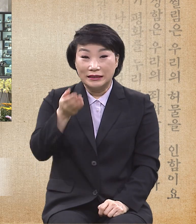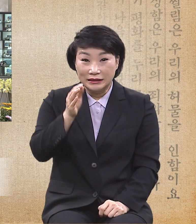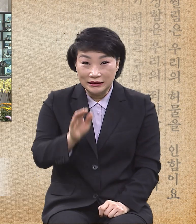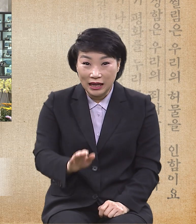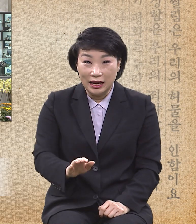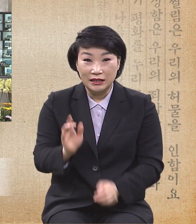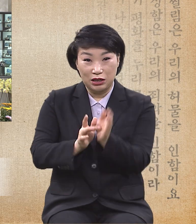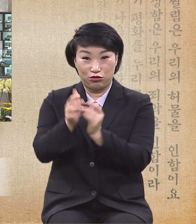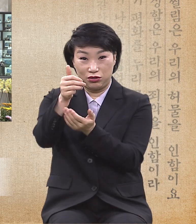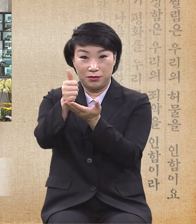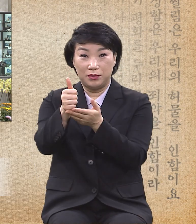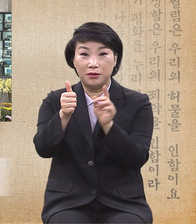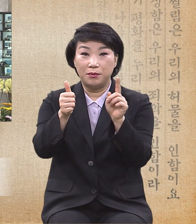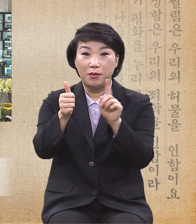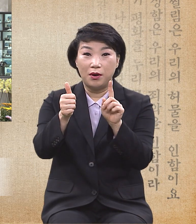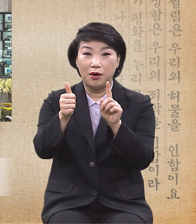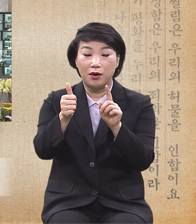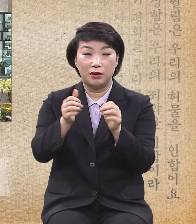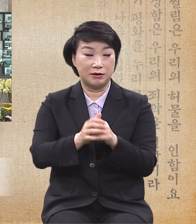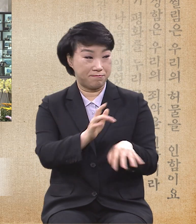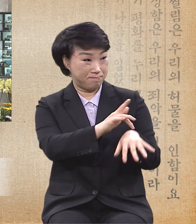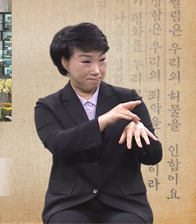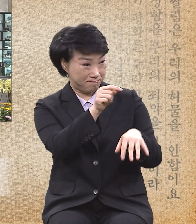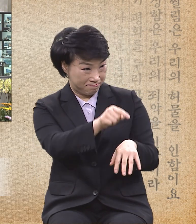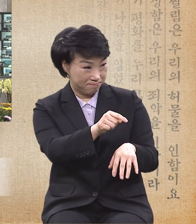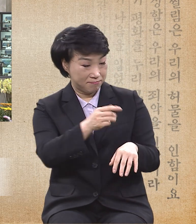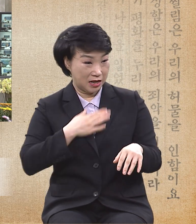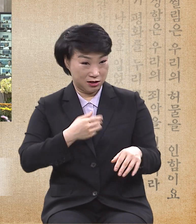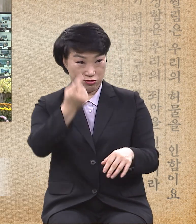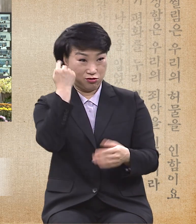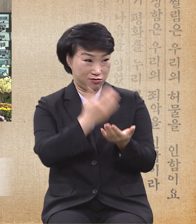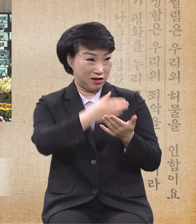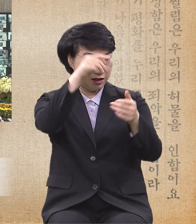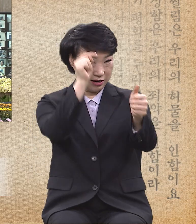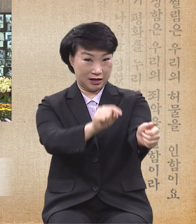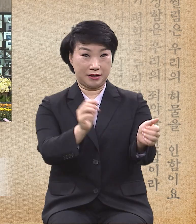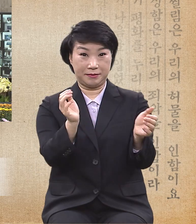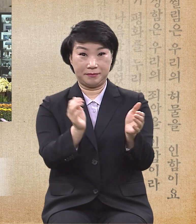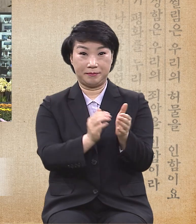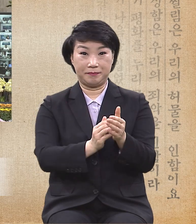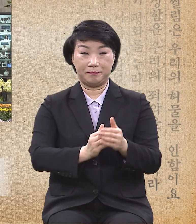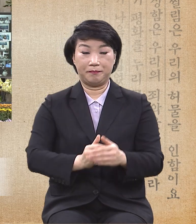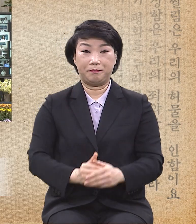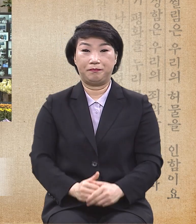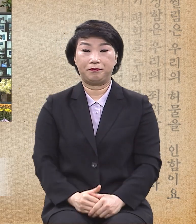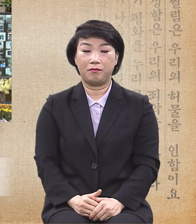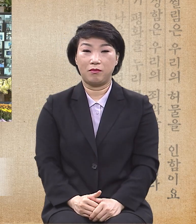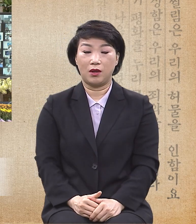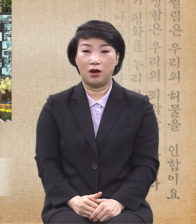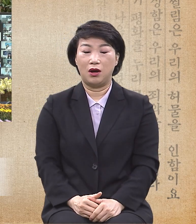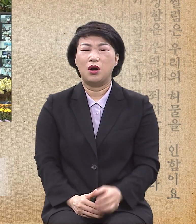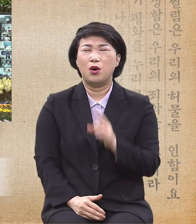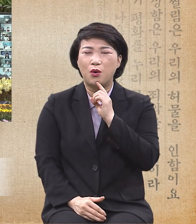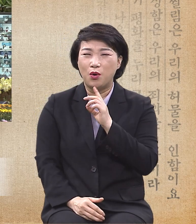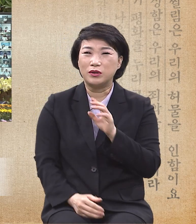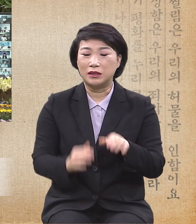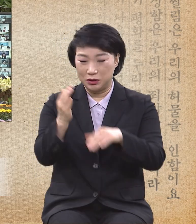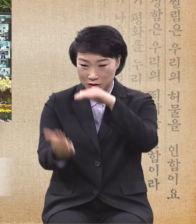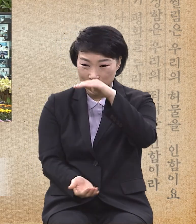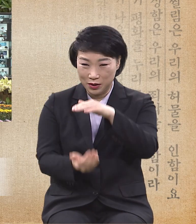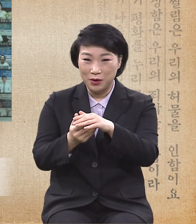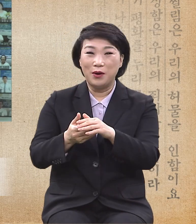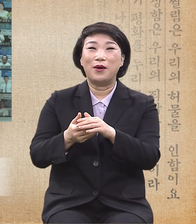그러나 예수님은 사단아 너는 내 뒤로 물러가라. 오직